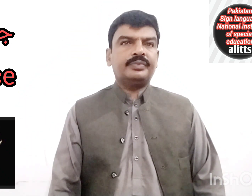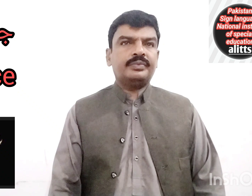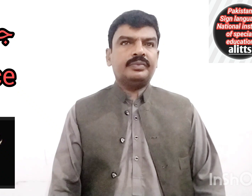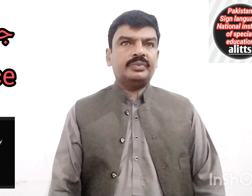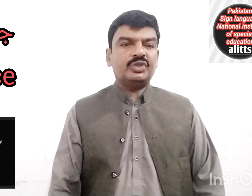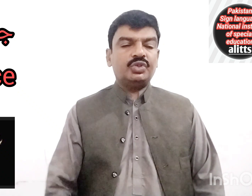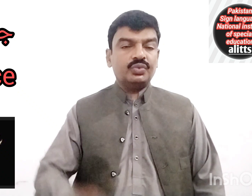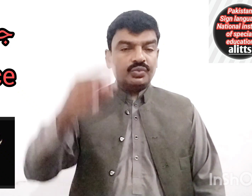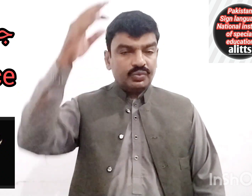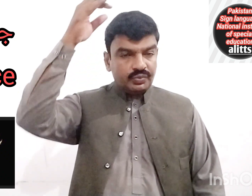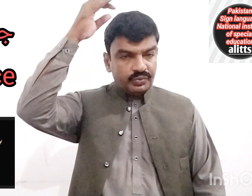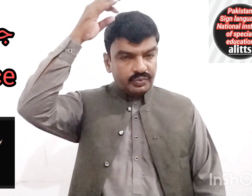जूं।